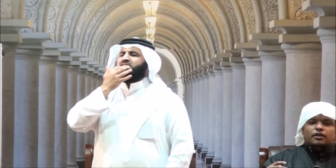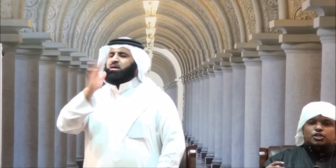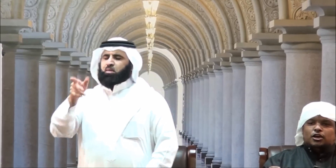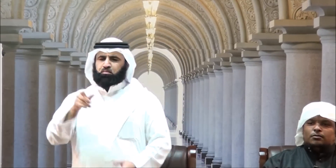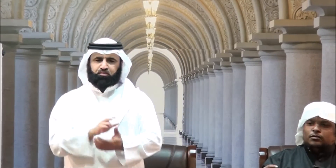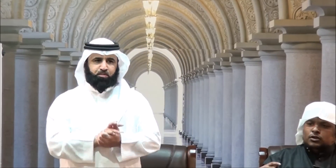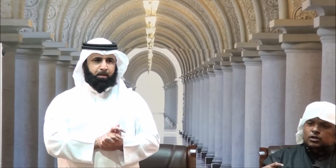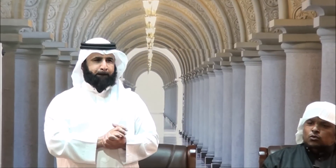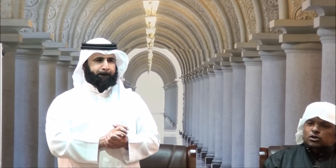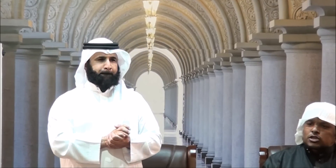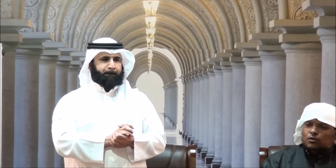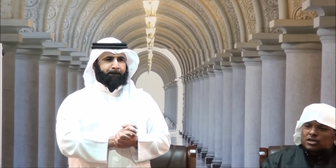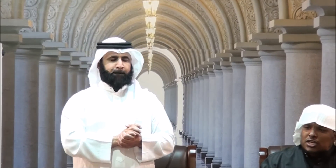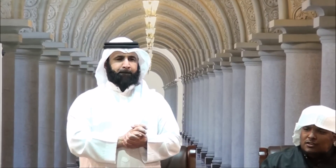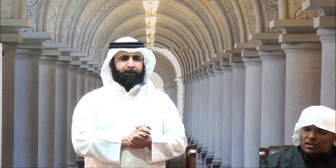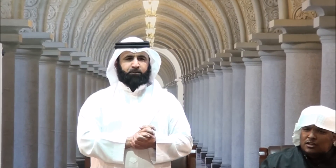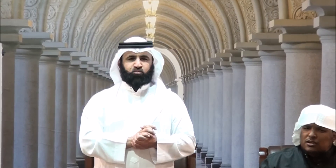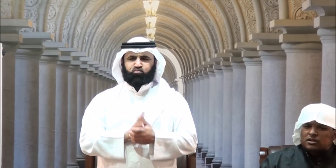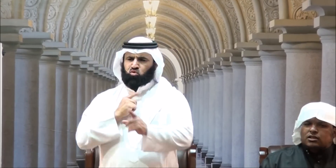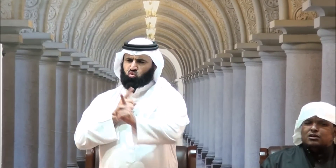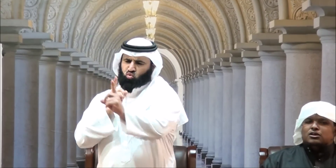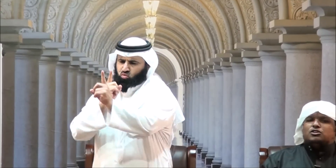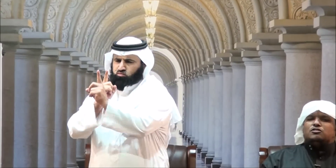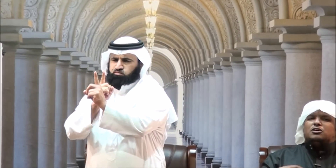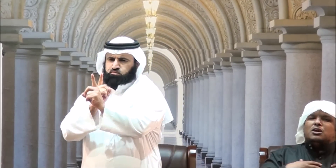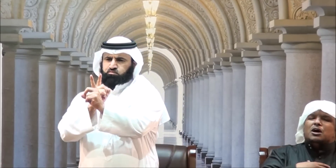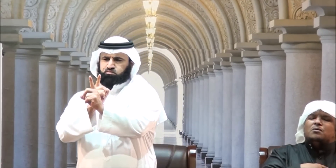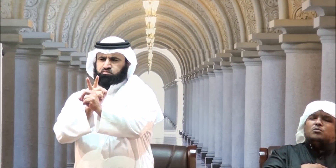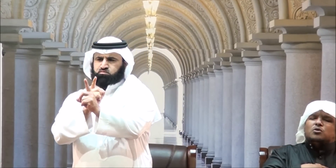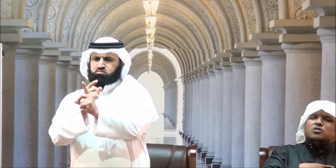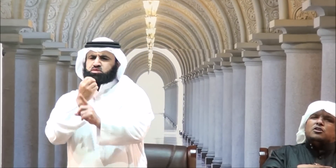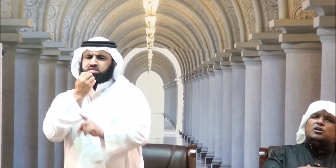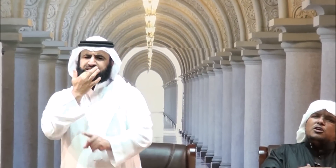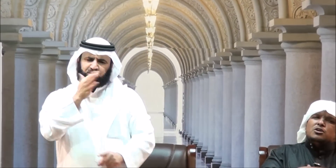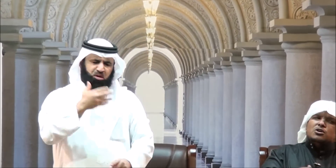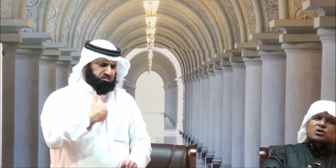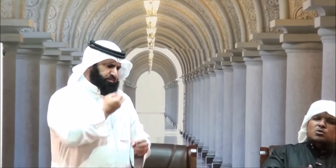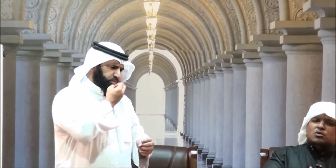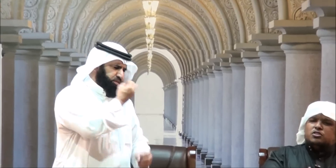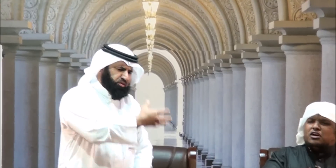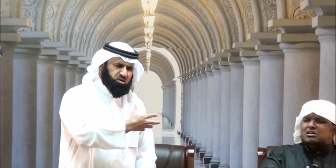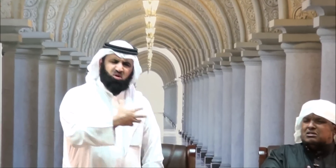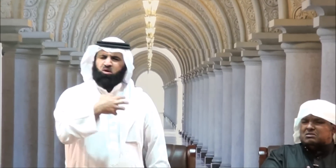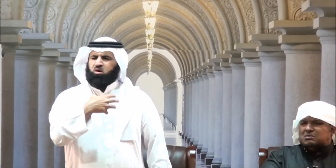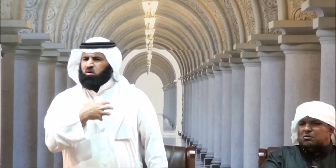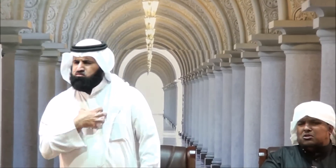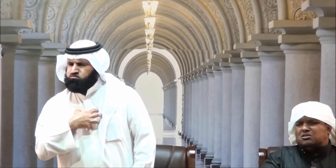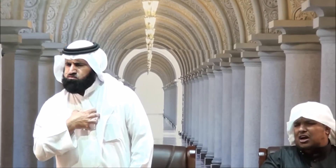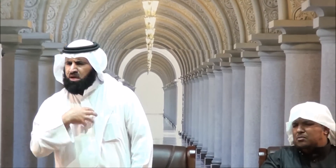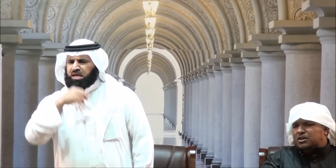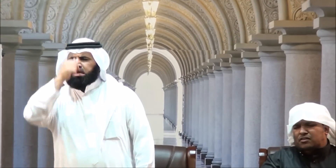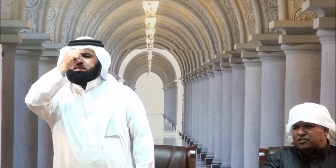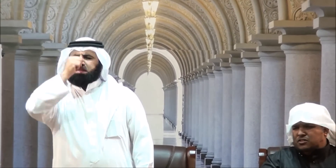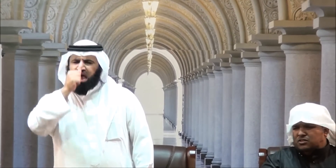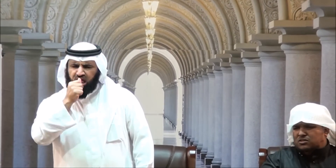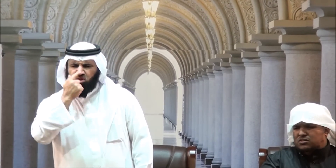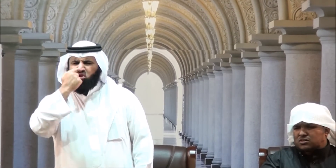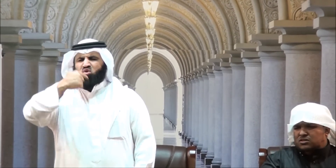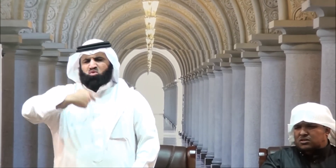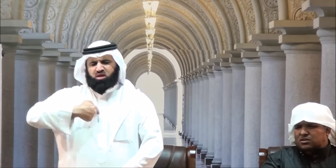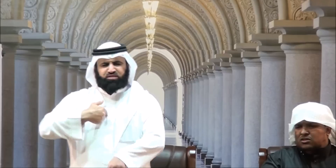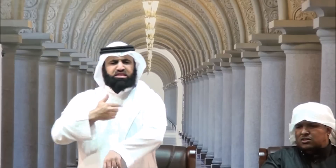لقيت هذا الشاب واجهته يشتكي الهم والضيق والضنك والتعب